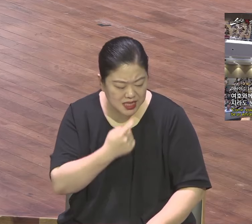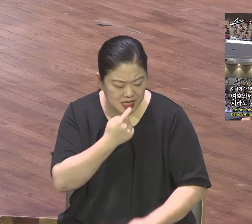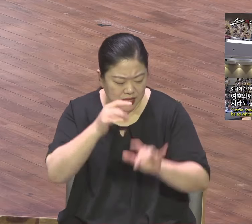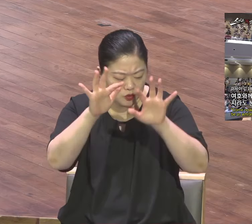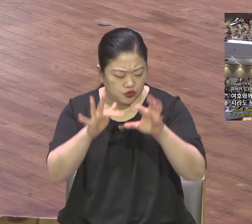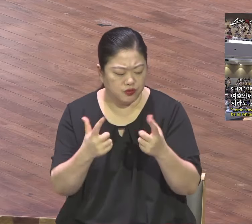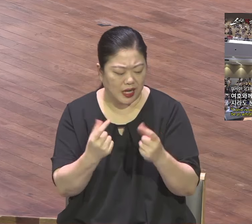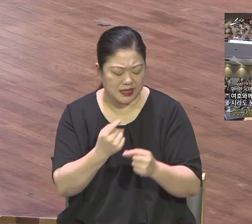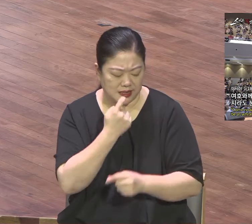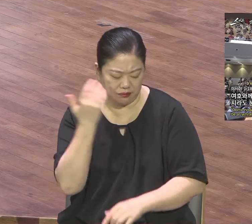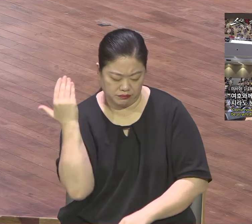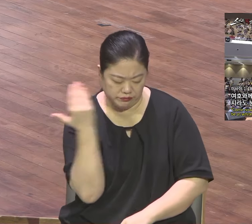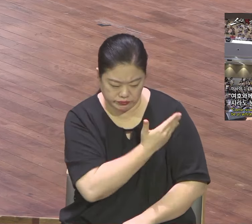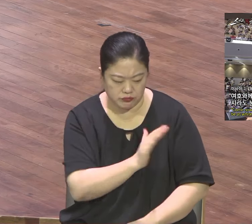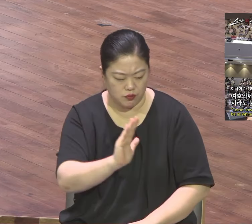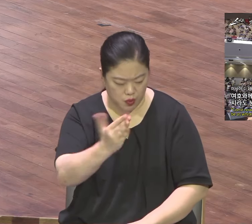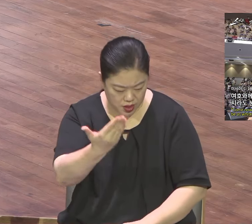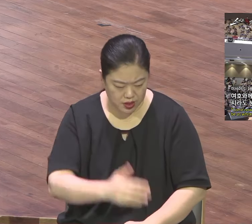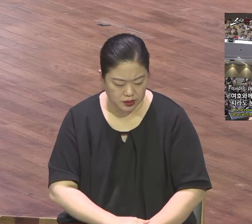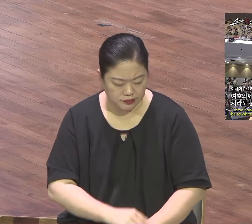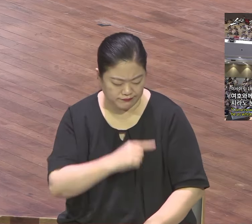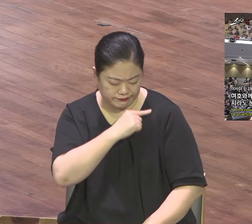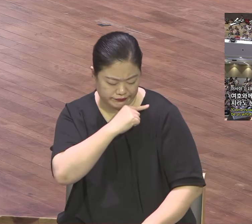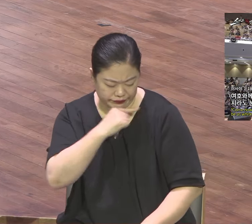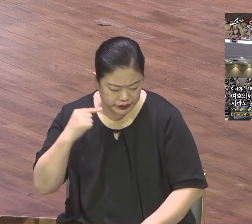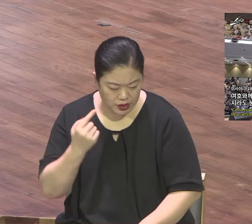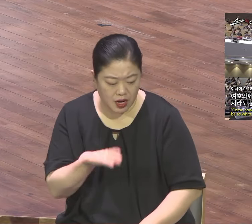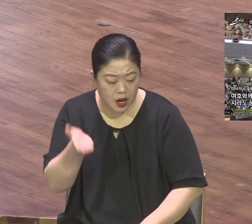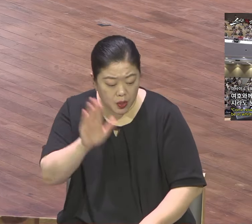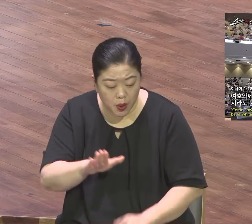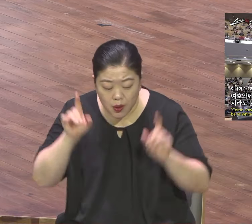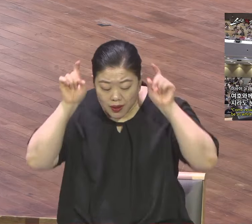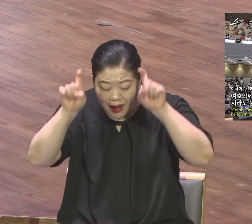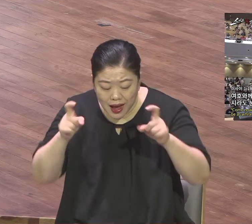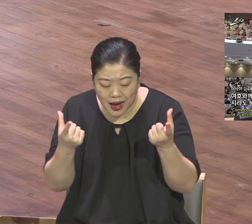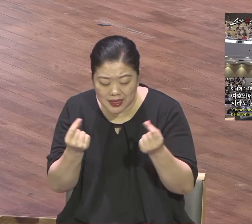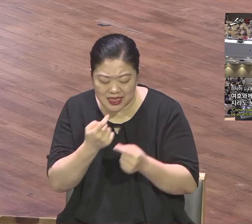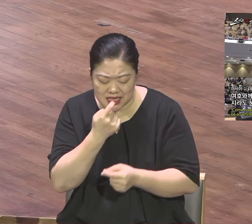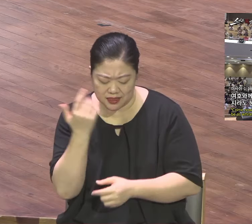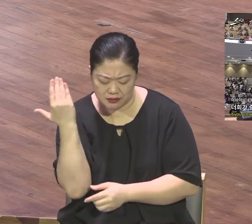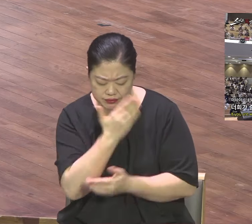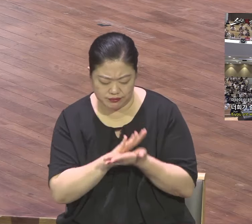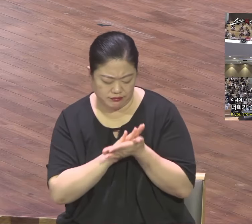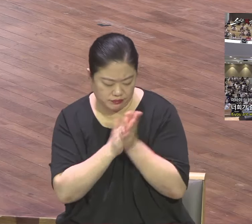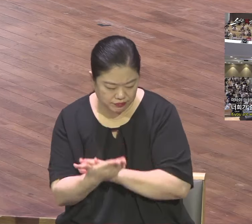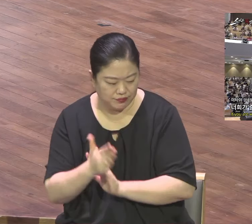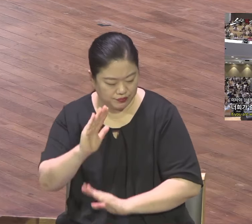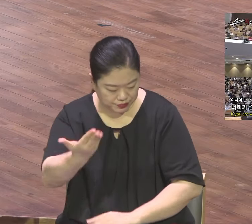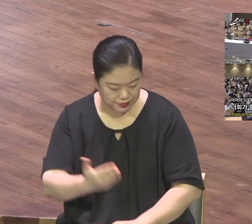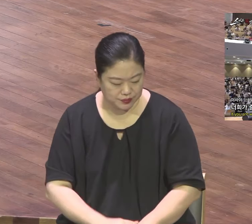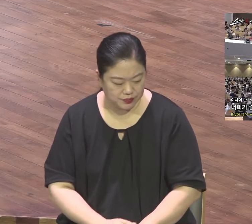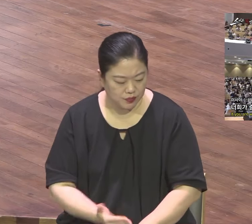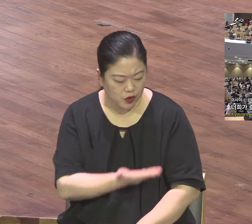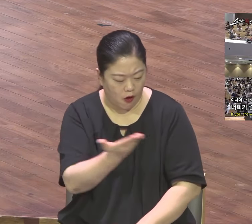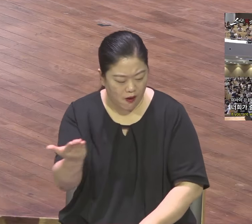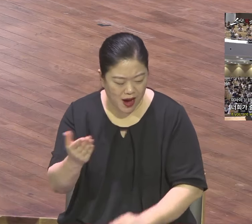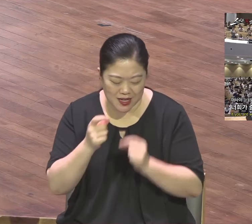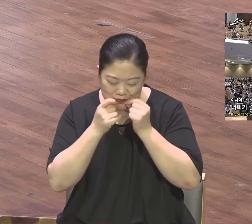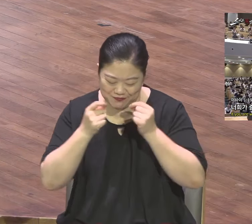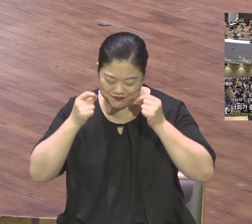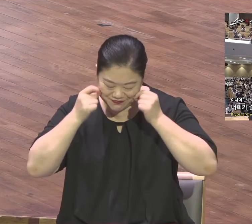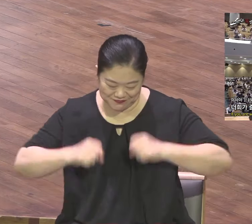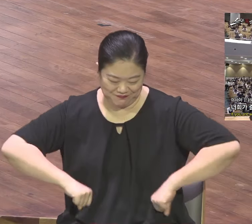눈과 같이 희어질 것이요 진홍같이 붉을지라도 양털같이 희게 되리라. 너희가